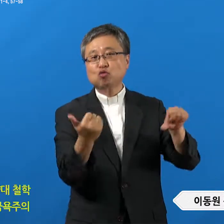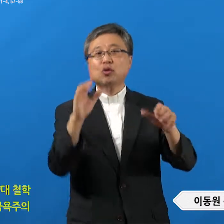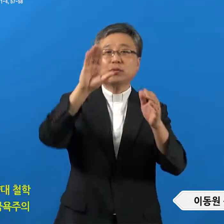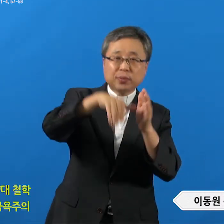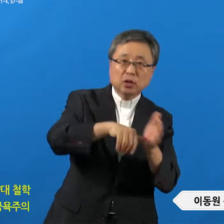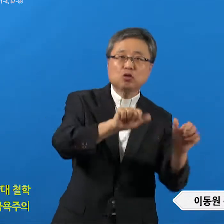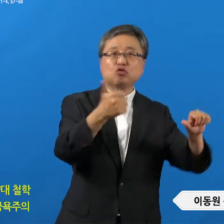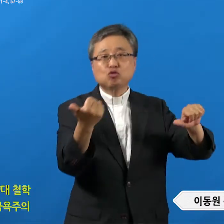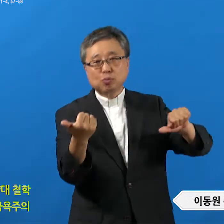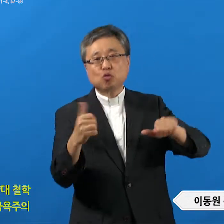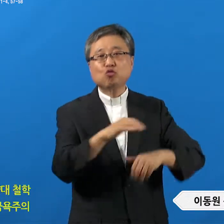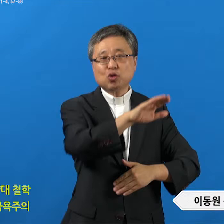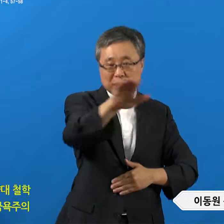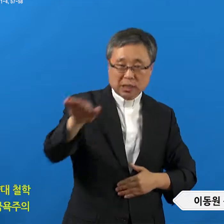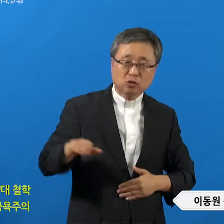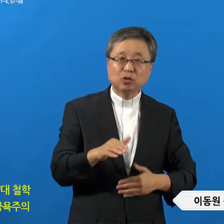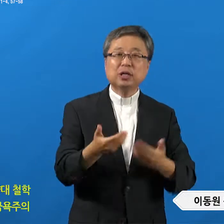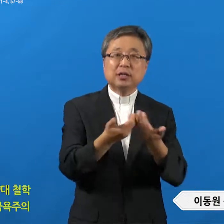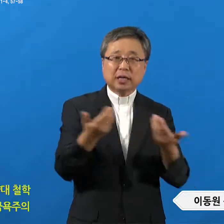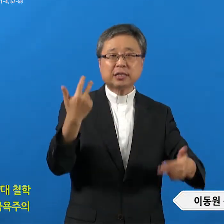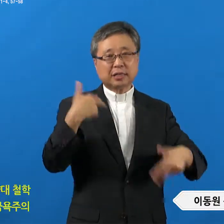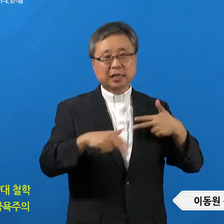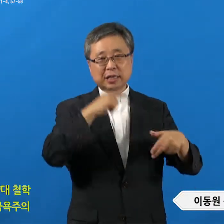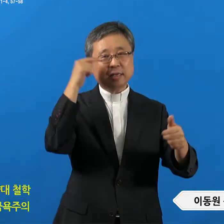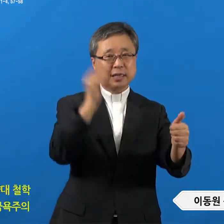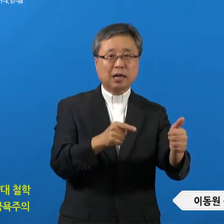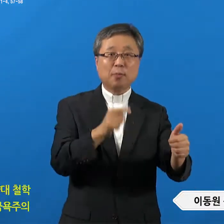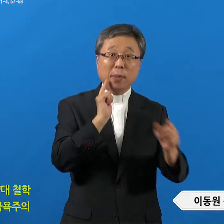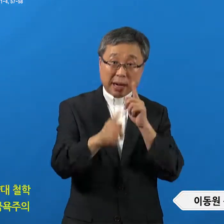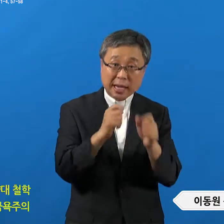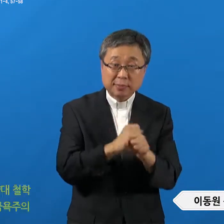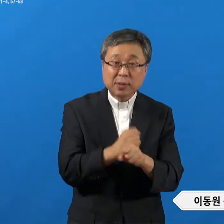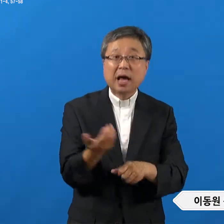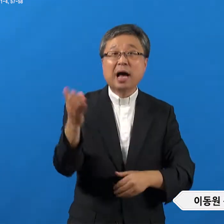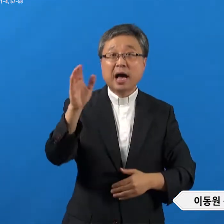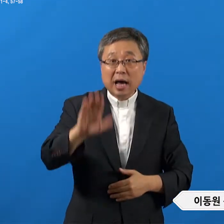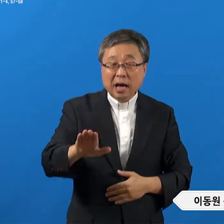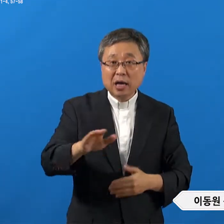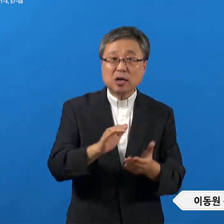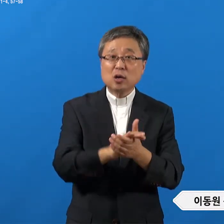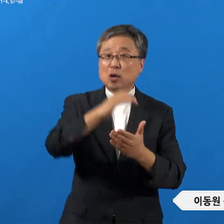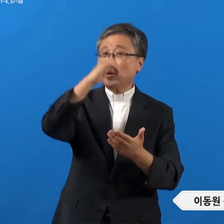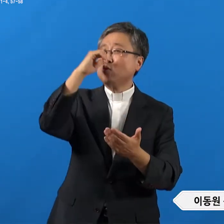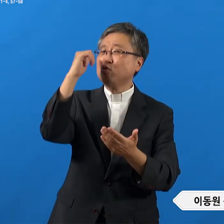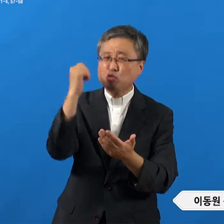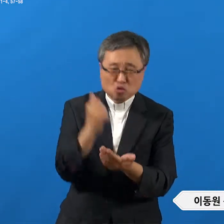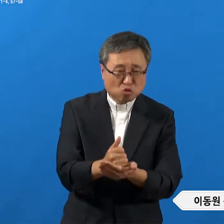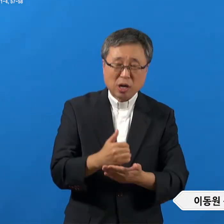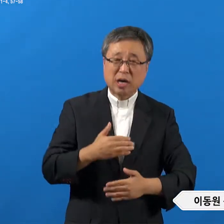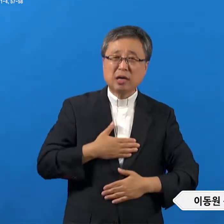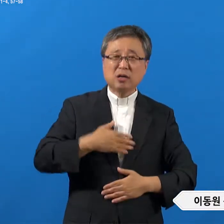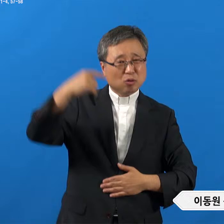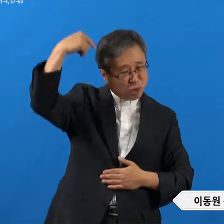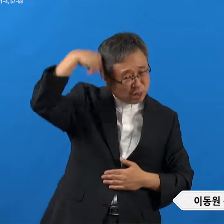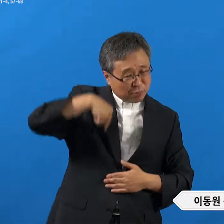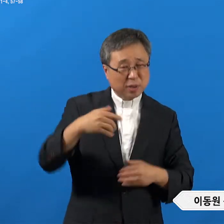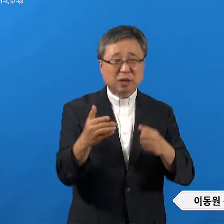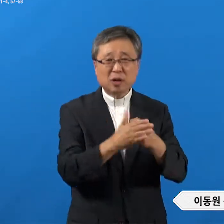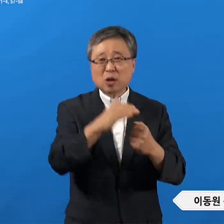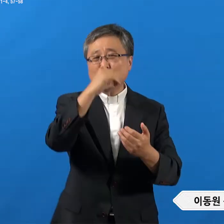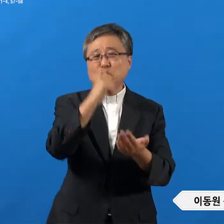때 죽음은 이미 우리를 떠났다고 즐기라고 우리에게 요구했습니다. 하지만 죄 이후에 동반하는